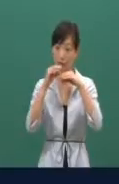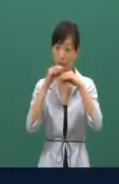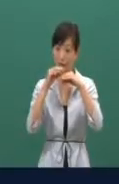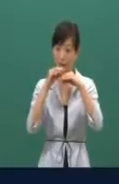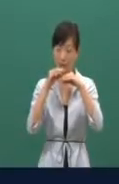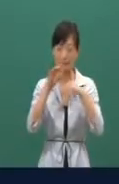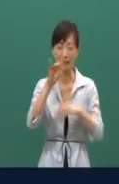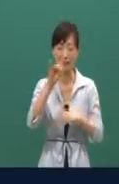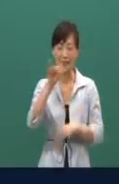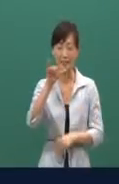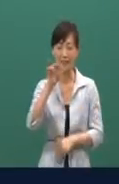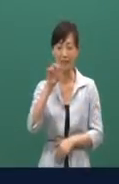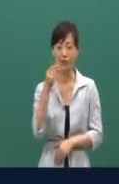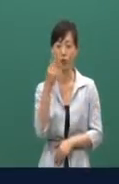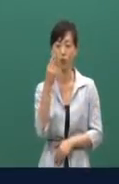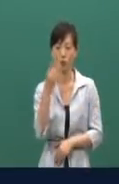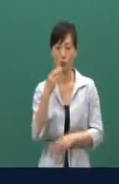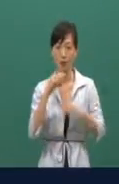ど